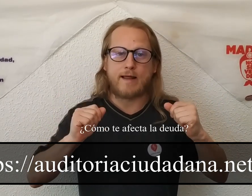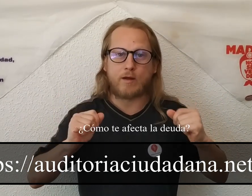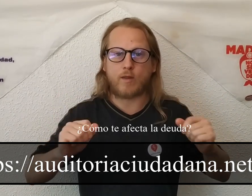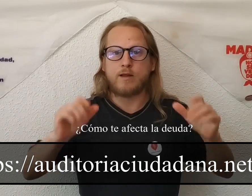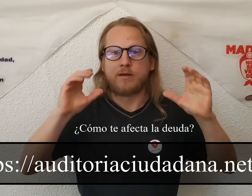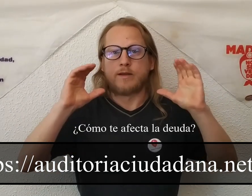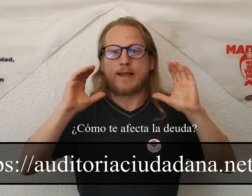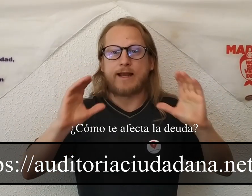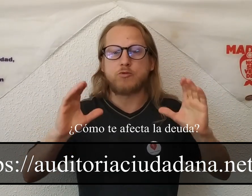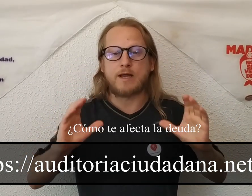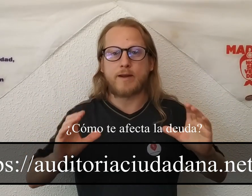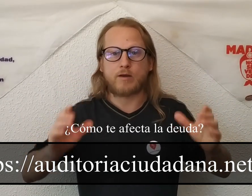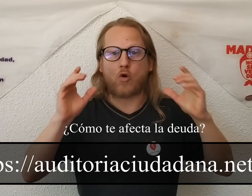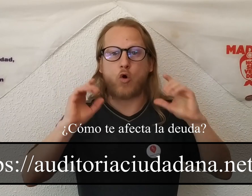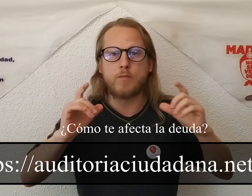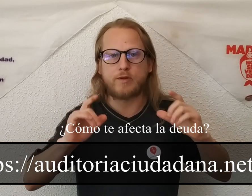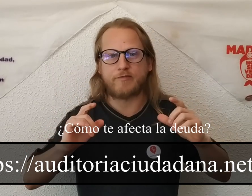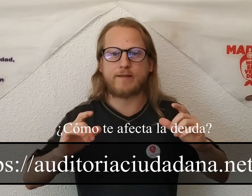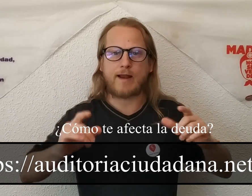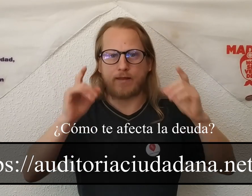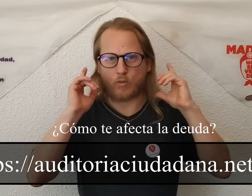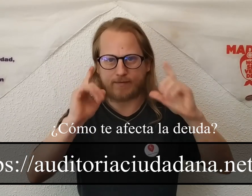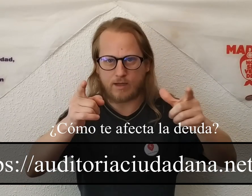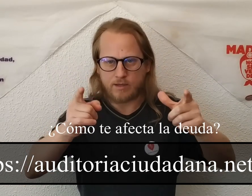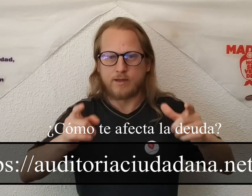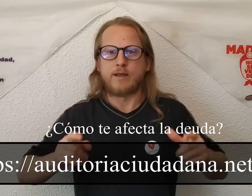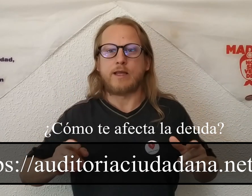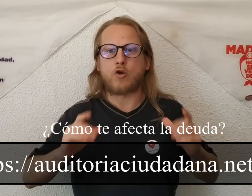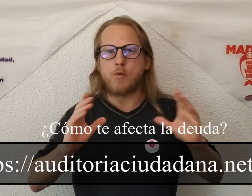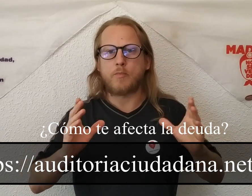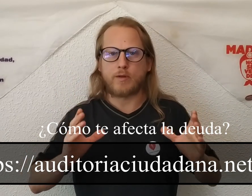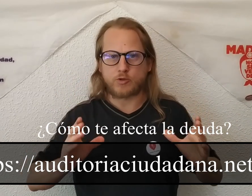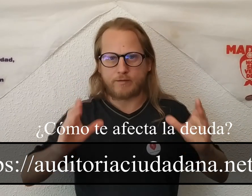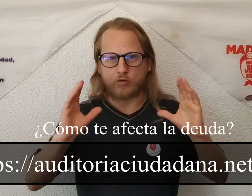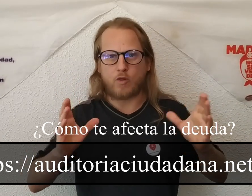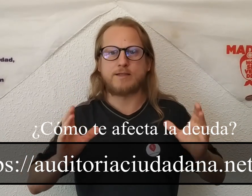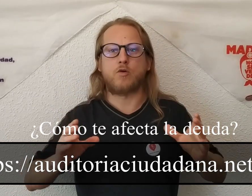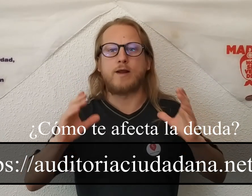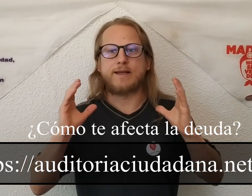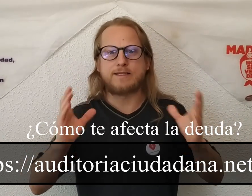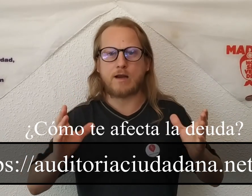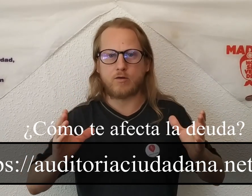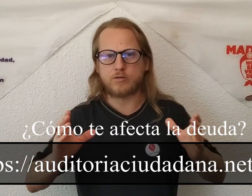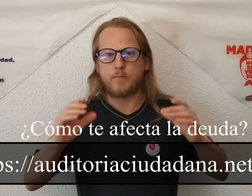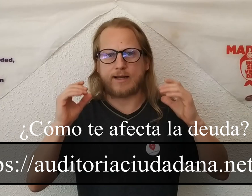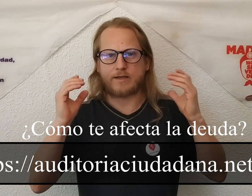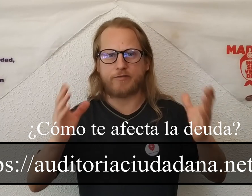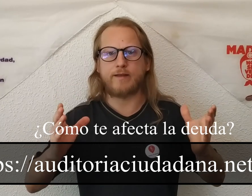Deuda. Queremos saber cómo te afecta la deuda a ti y cómo podemos entre todas organizarnos para hacer frente a